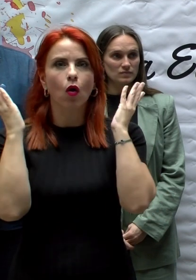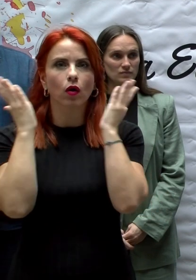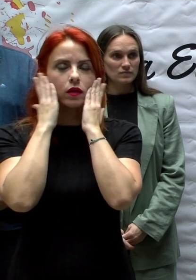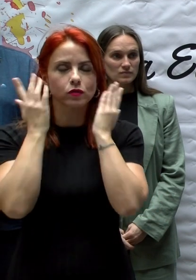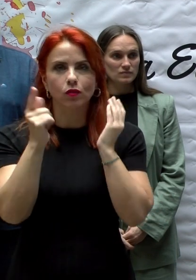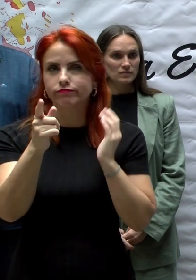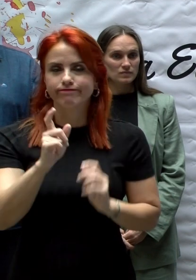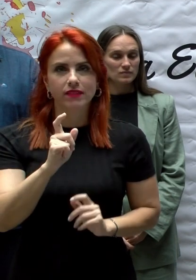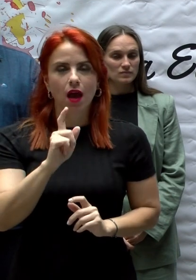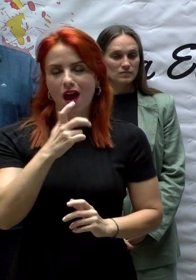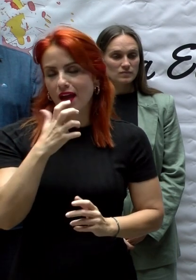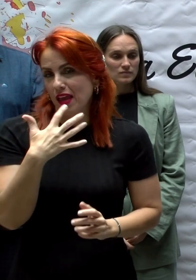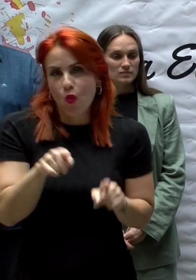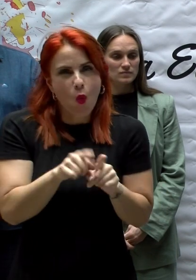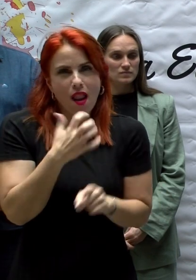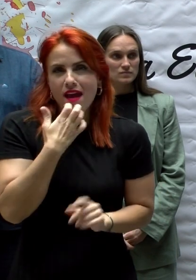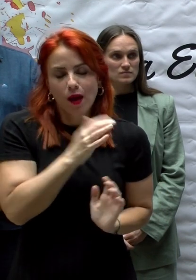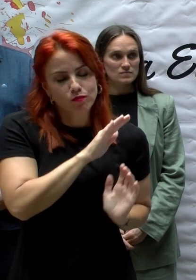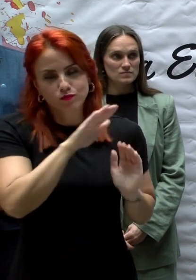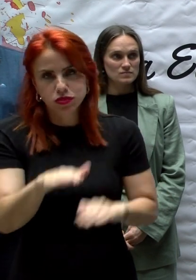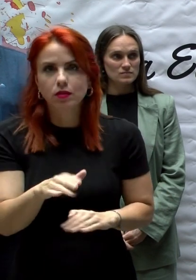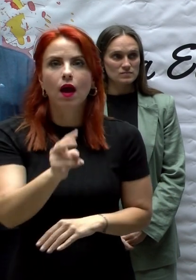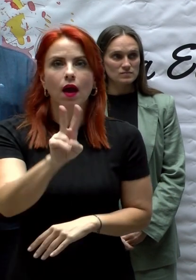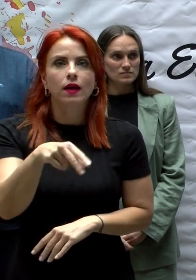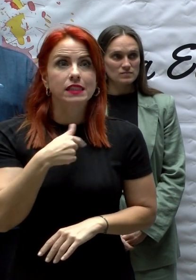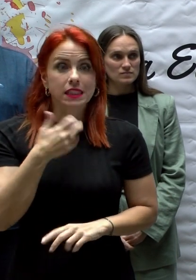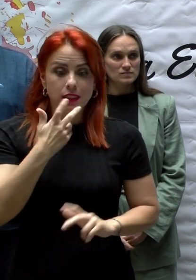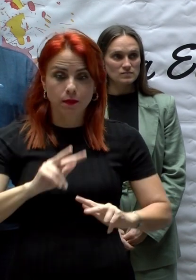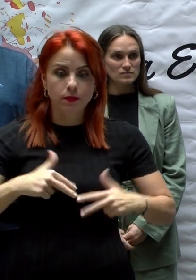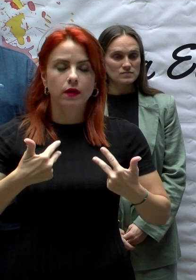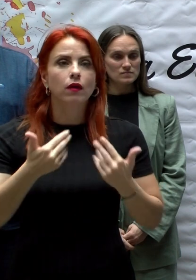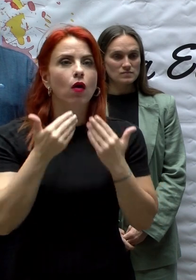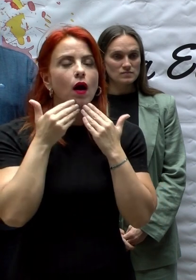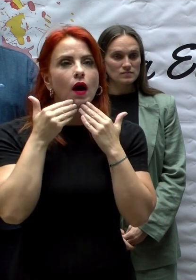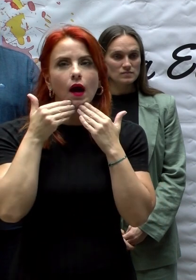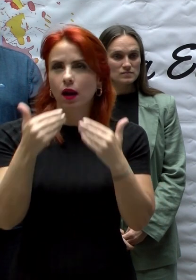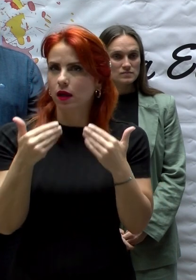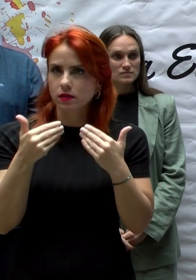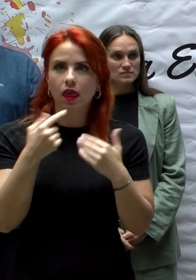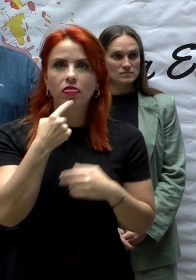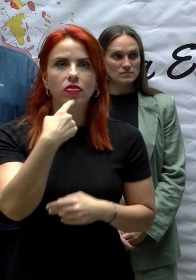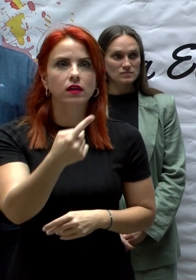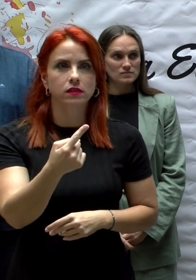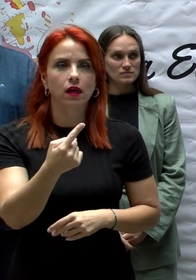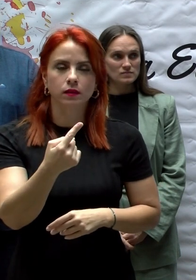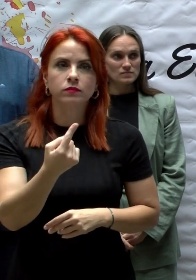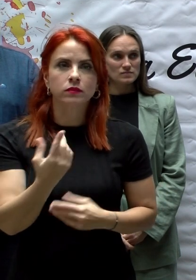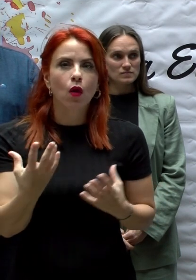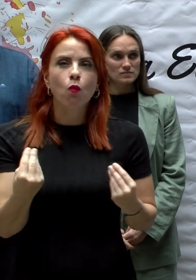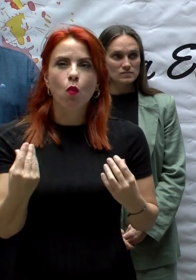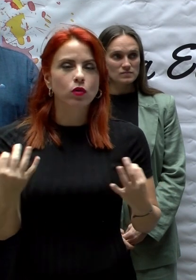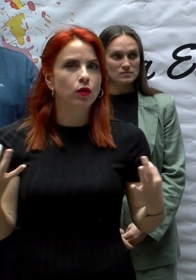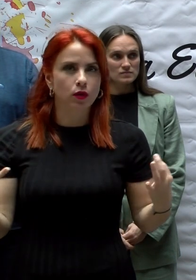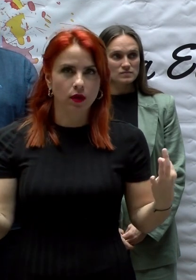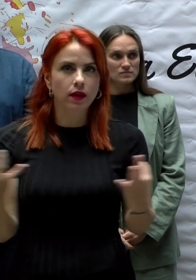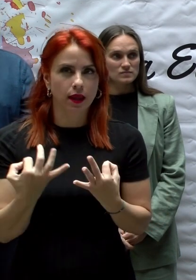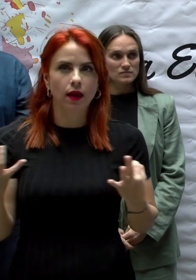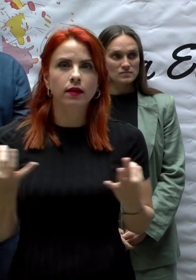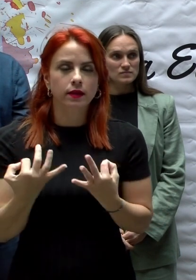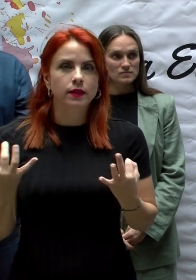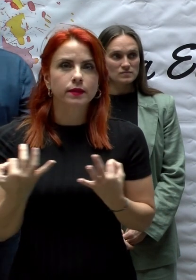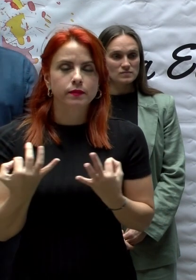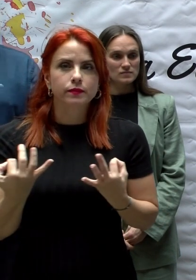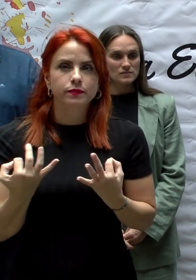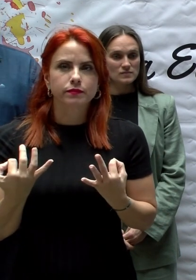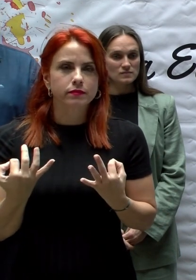ello. Yo, si me lo permiten, quiero agradecer enormemente la